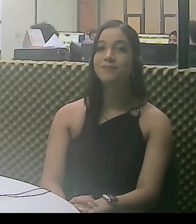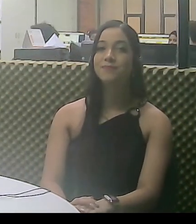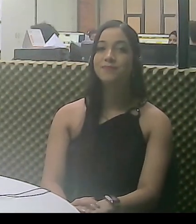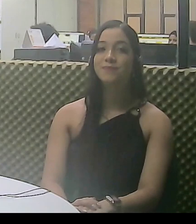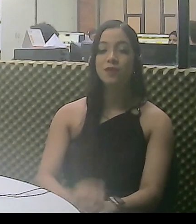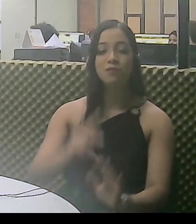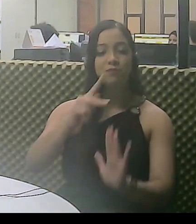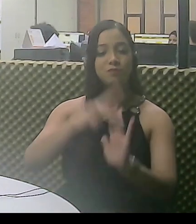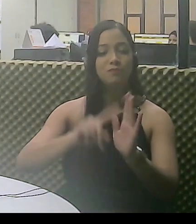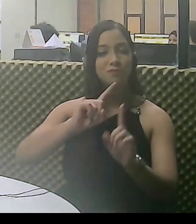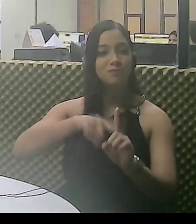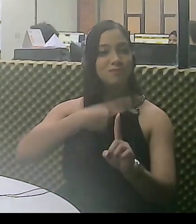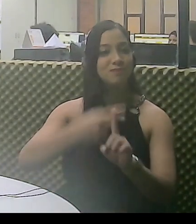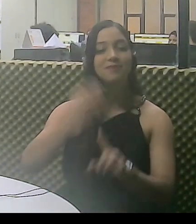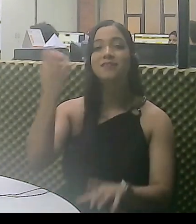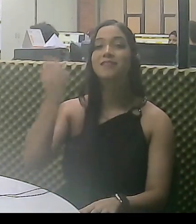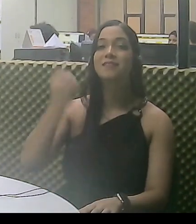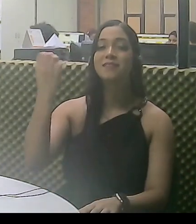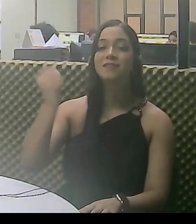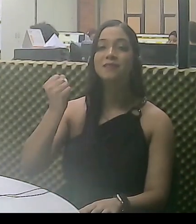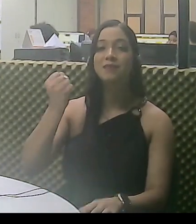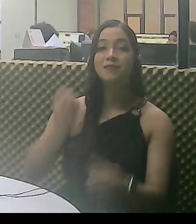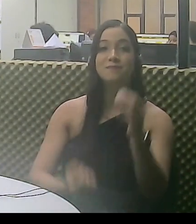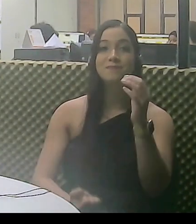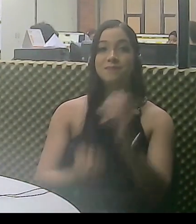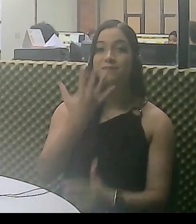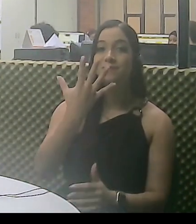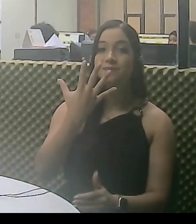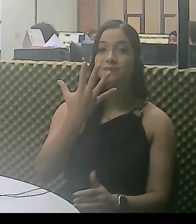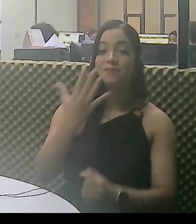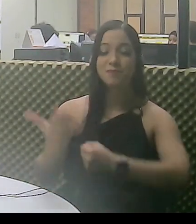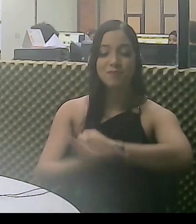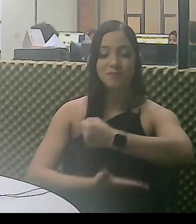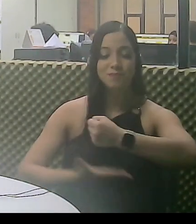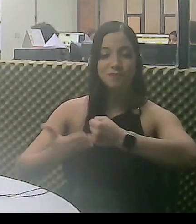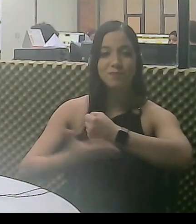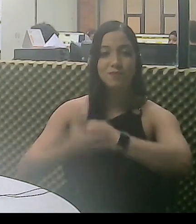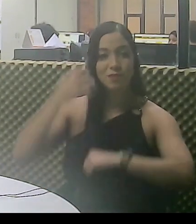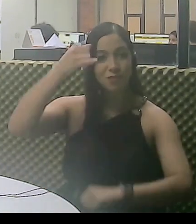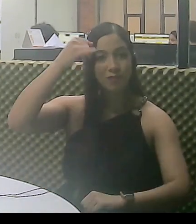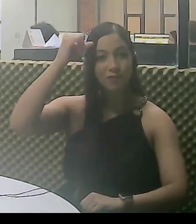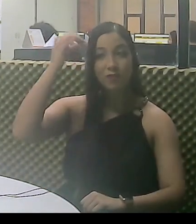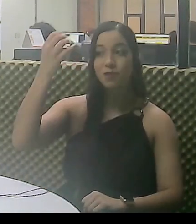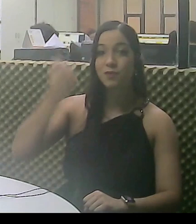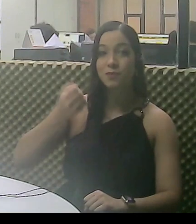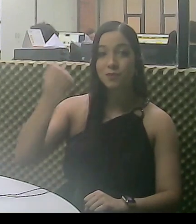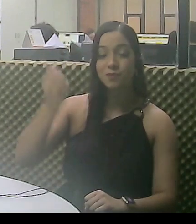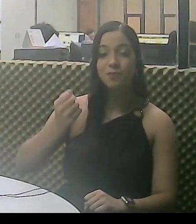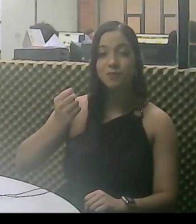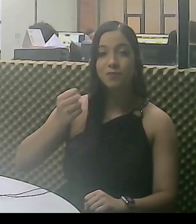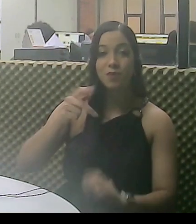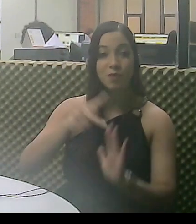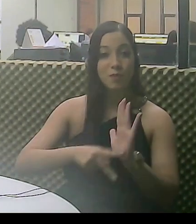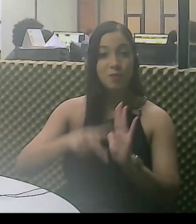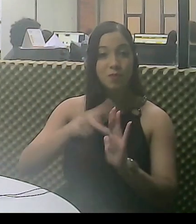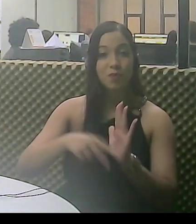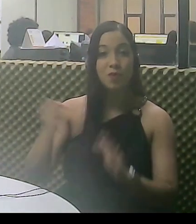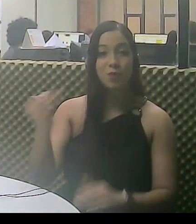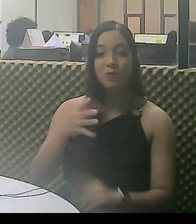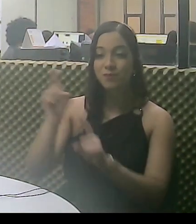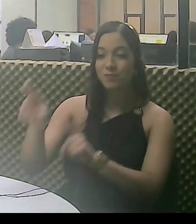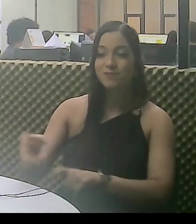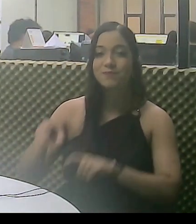O programa Mais Leite contempla a criação do pilar da pecuária leiteira dentro do nosso programa Novo